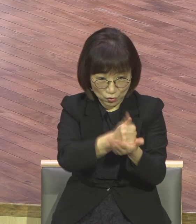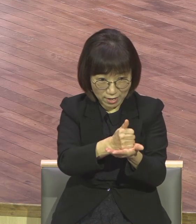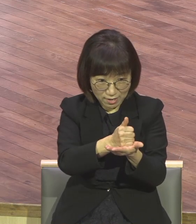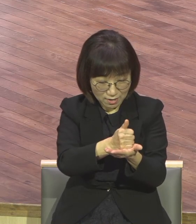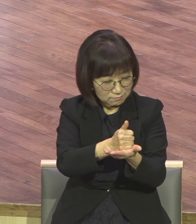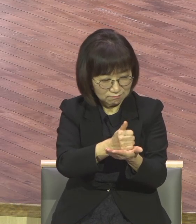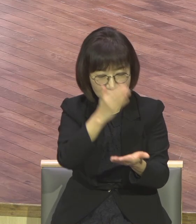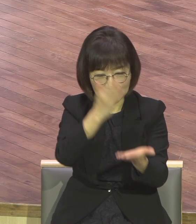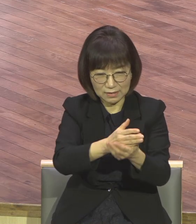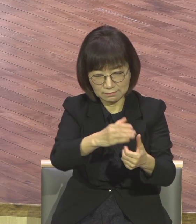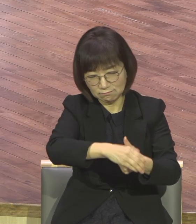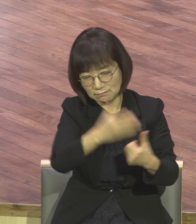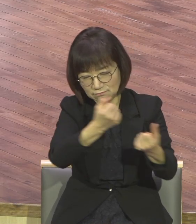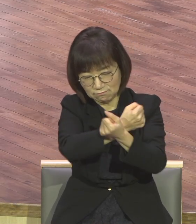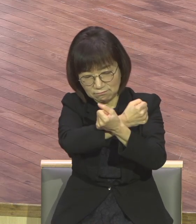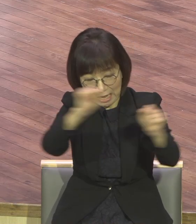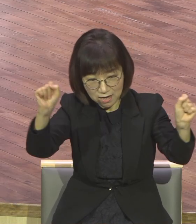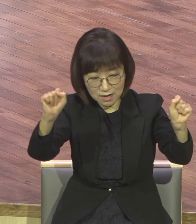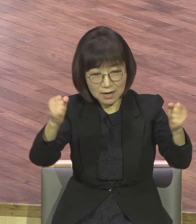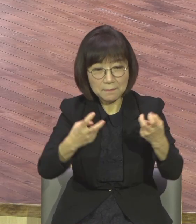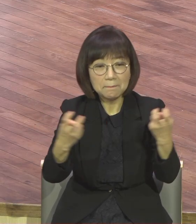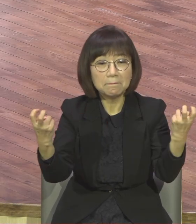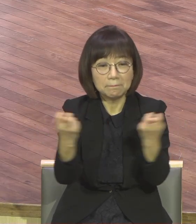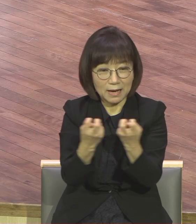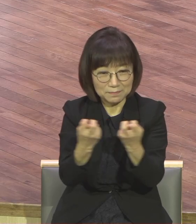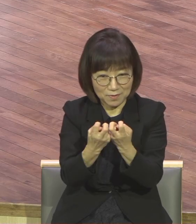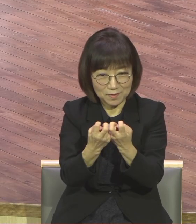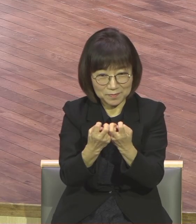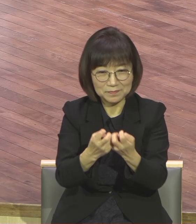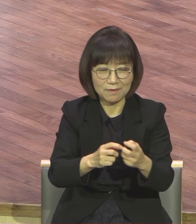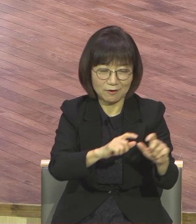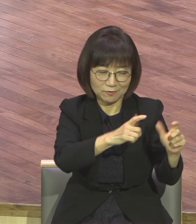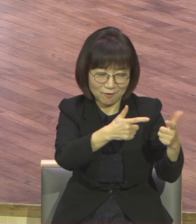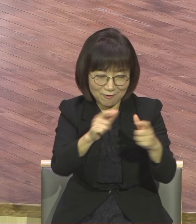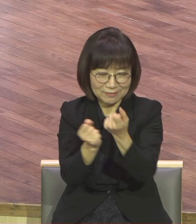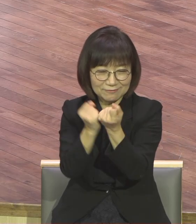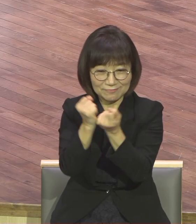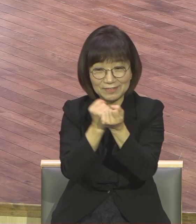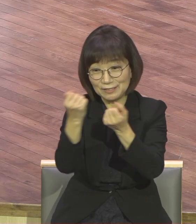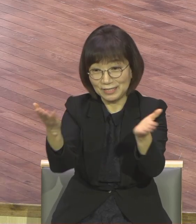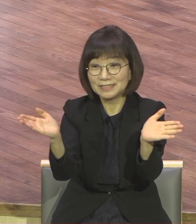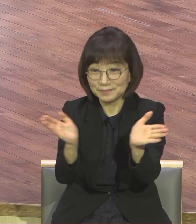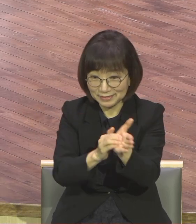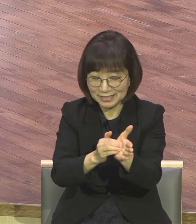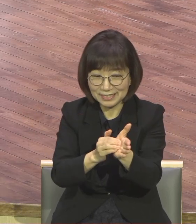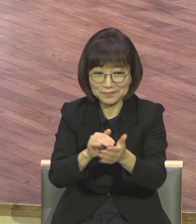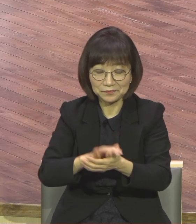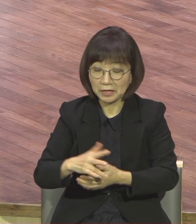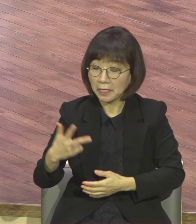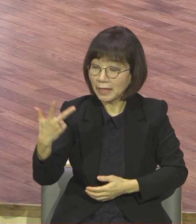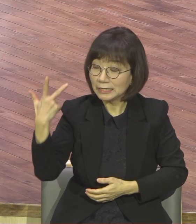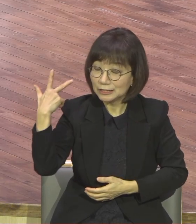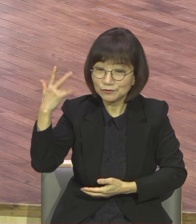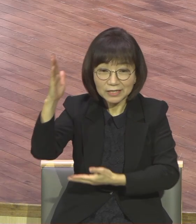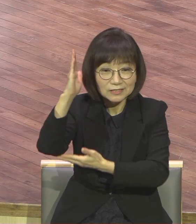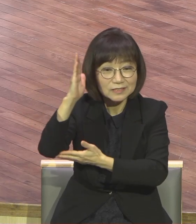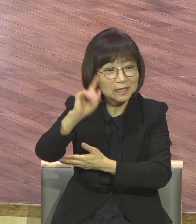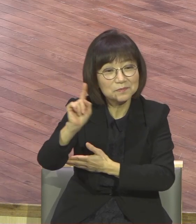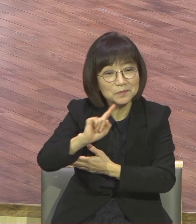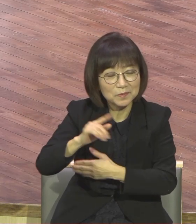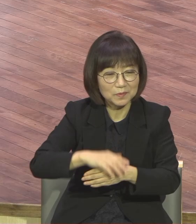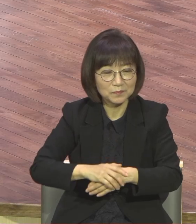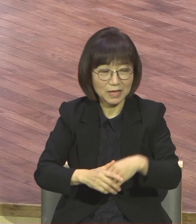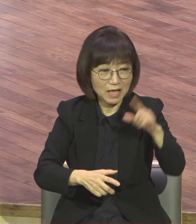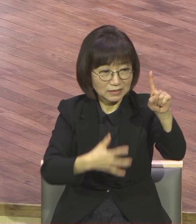대해서 다각도로 설명을 그렇게 하고 있습니다. 자, 지난 시간에 말씀드렸던 것처럼